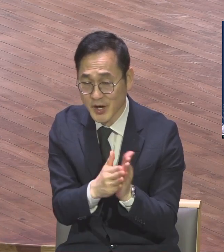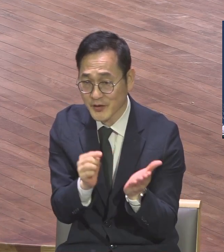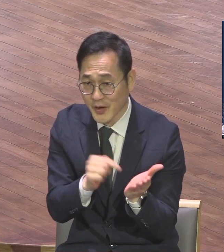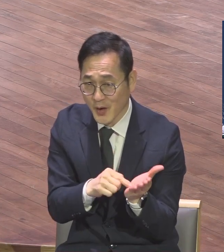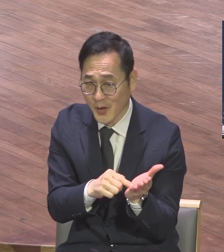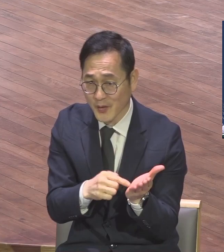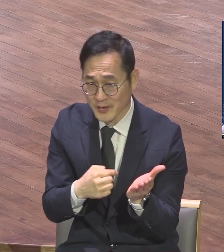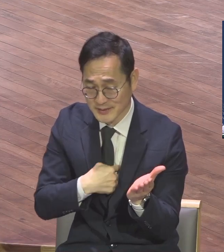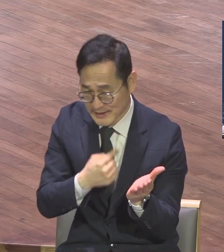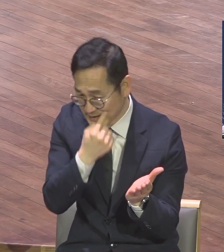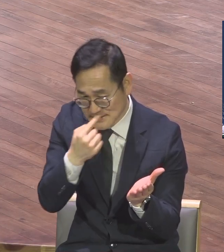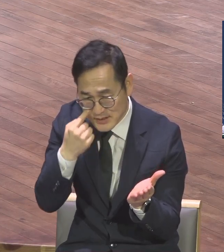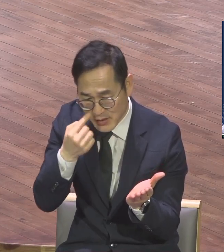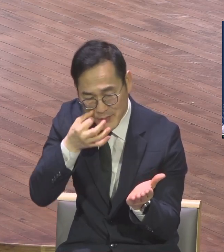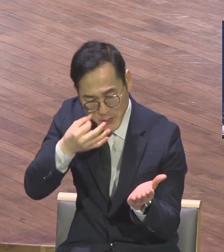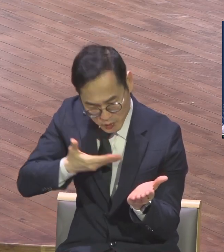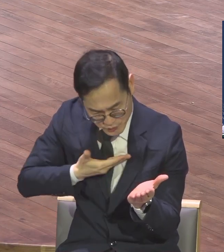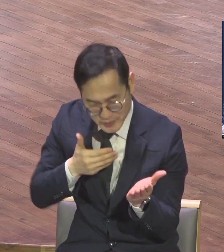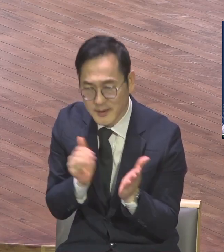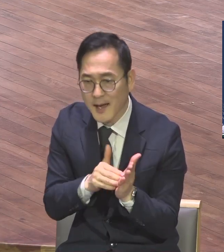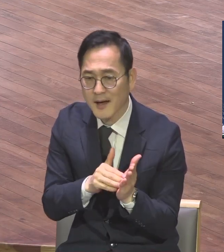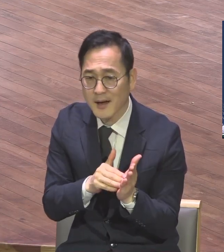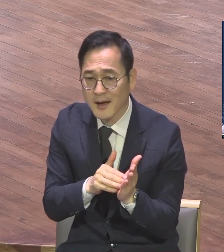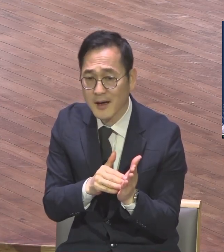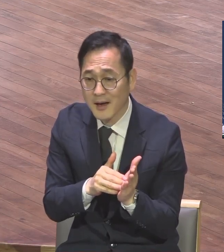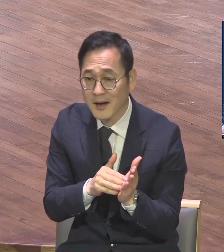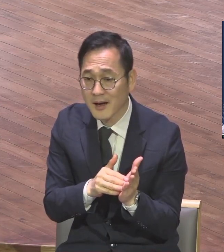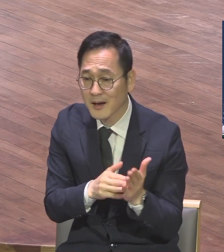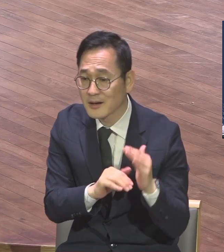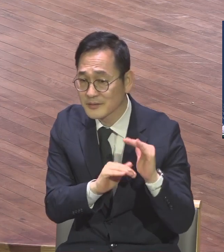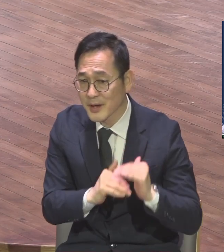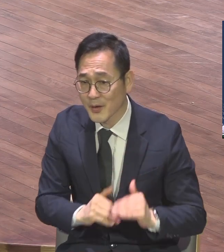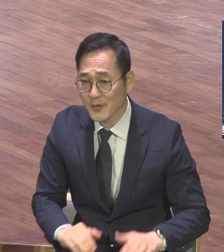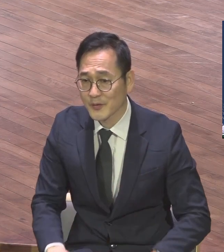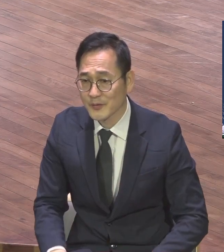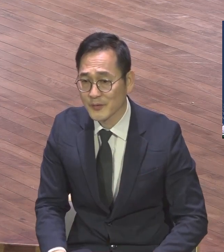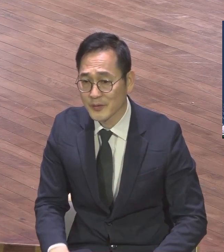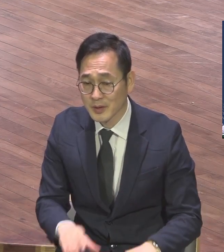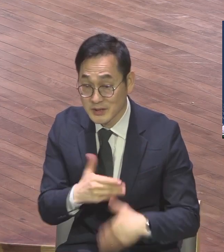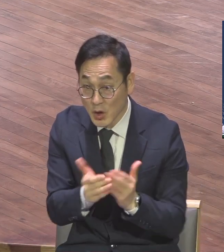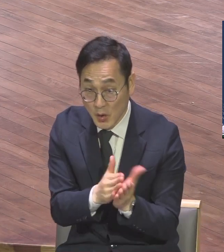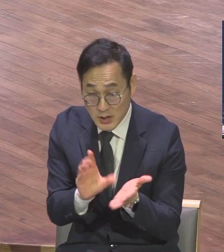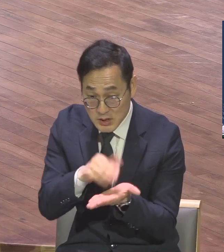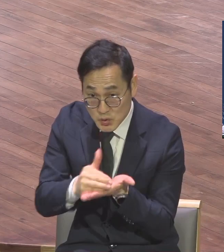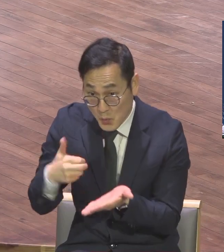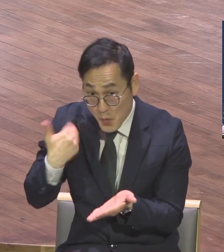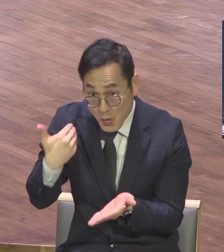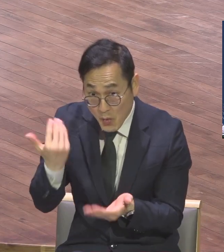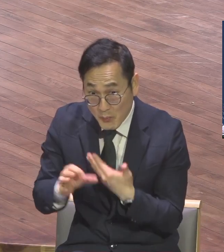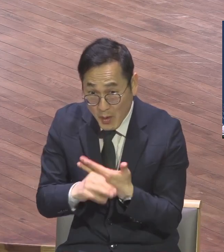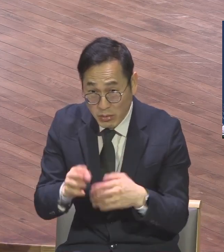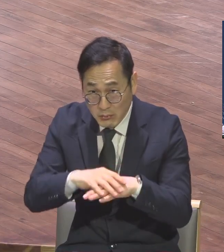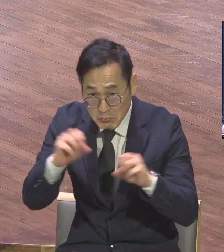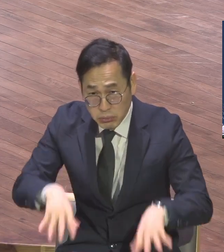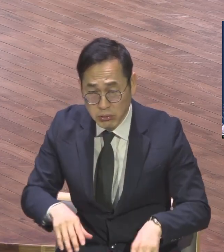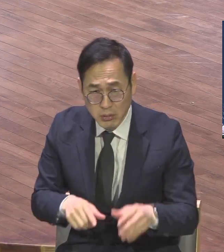대해서 증거한 것이라. 성경에서 그리스도 발견하지 못하면 의미가 없잖아요.